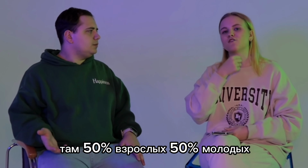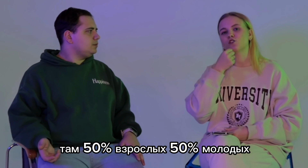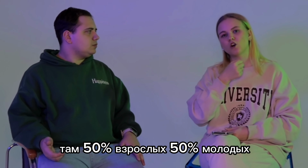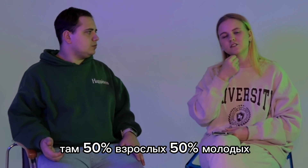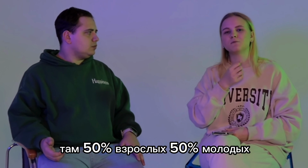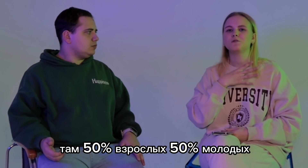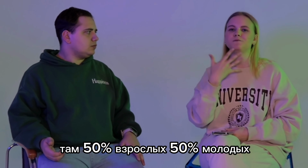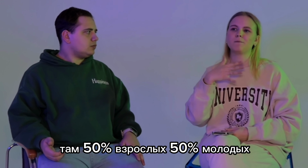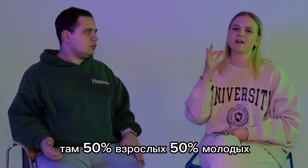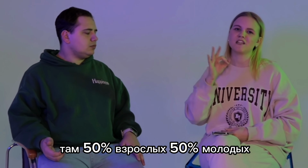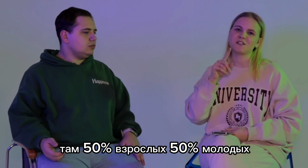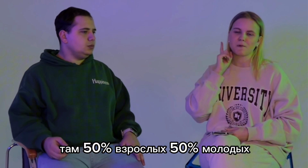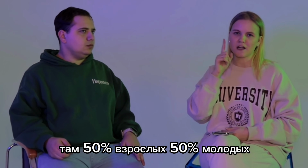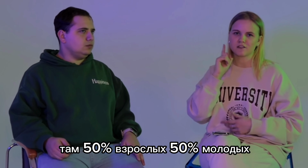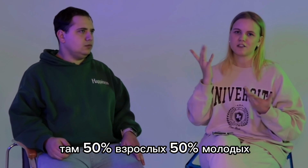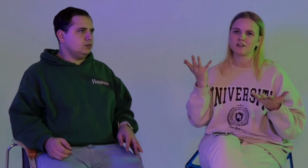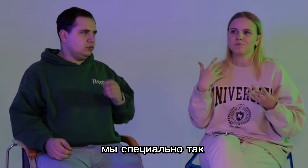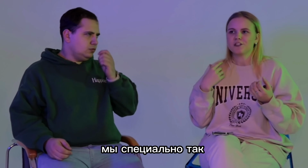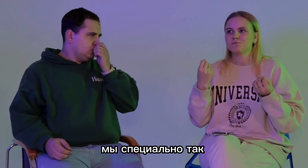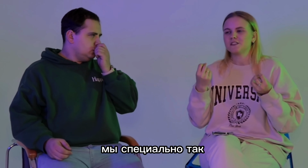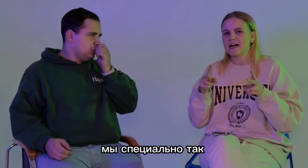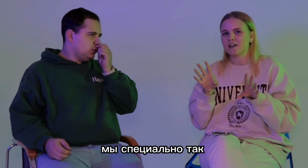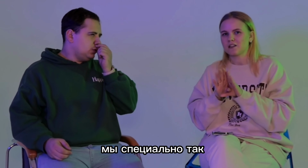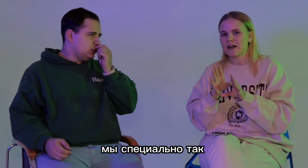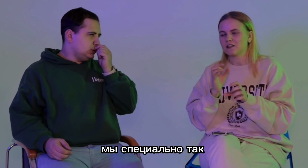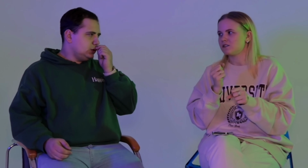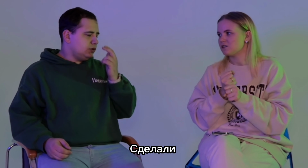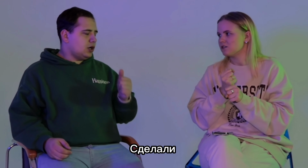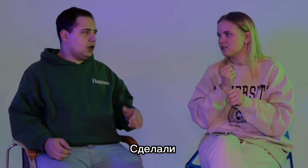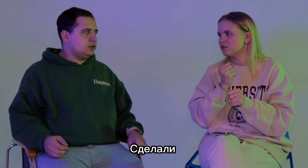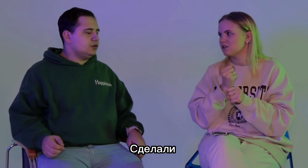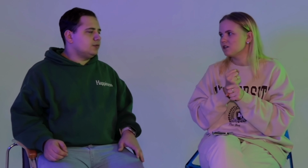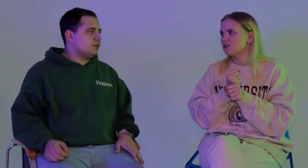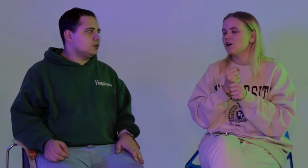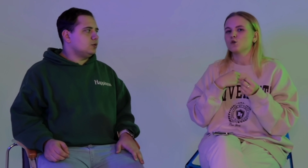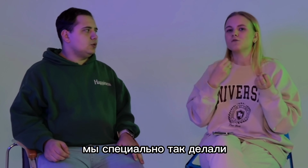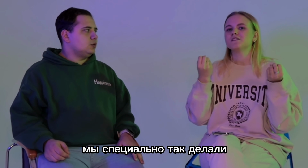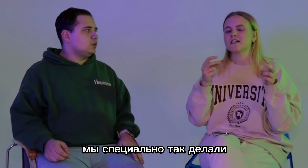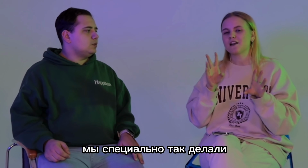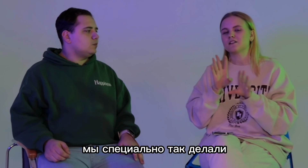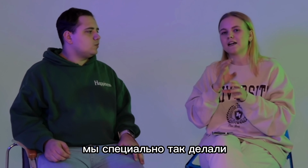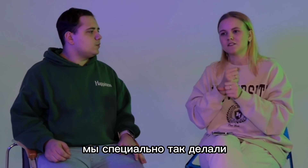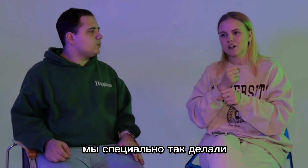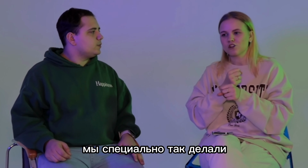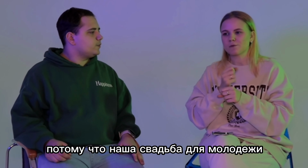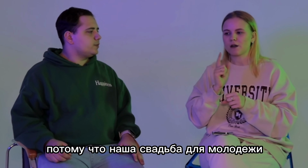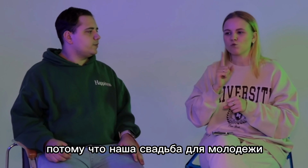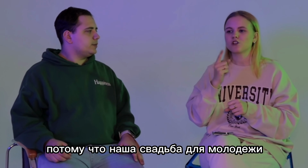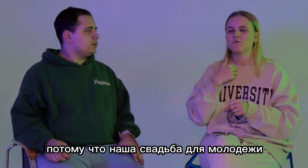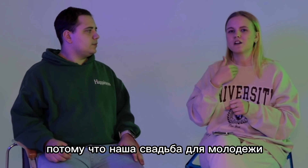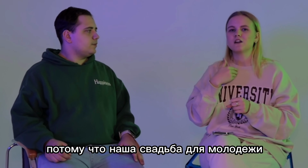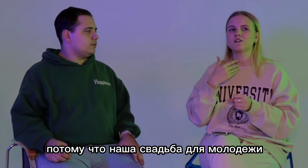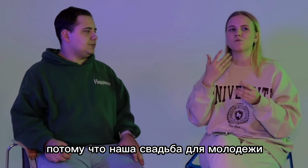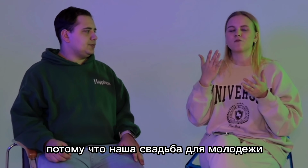50% взрослых было, 50% молодых. Не питали так. Ну да. Мы специально так делали, потому что мы